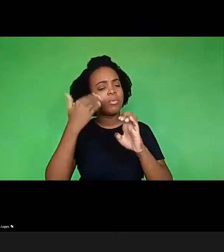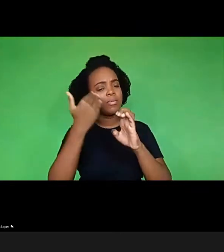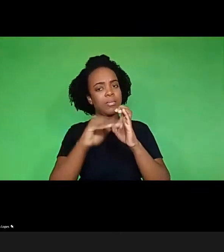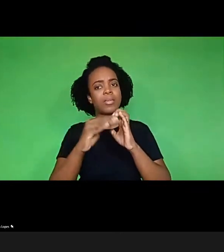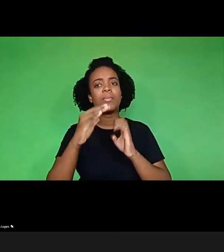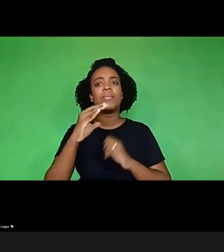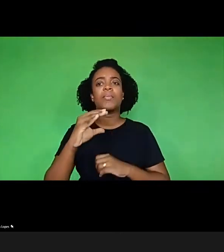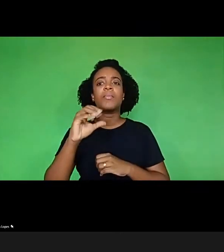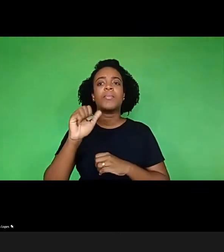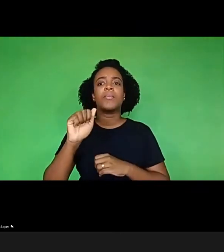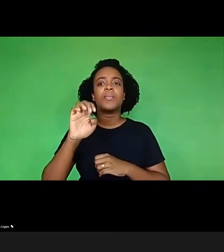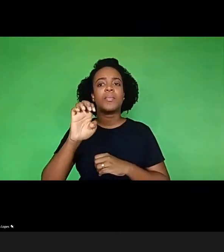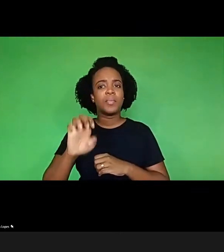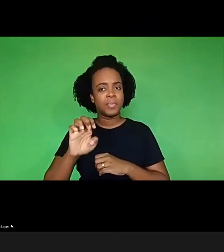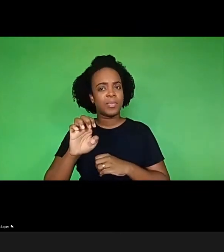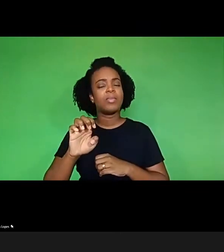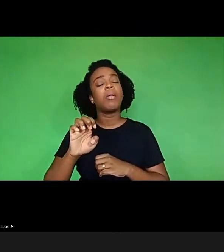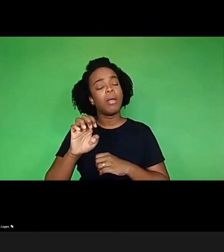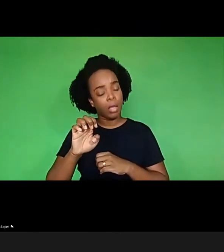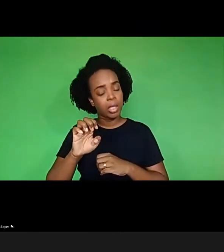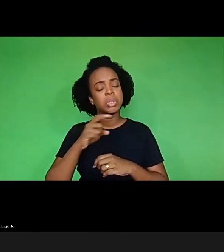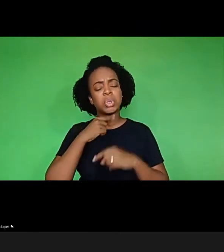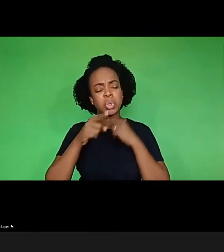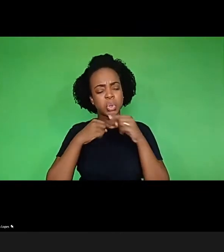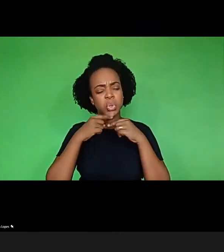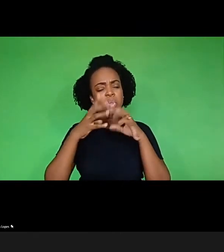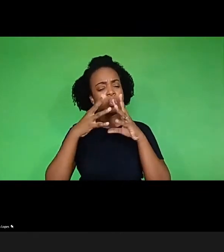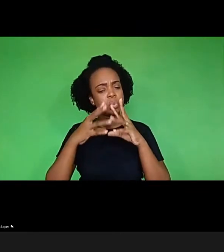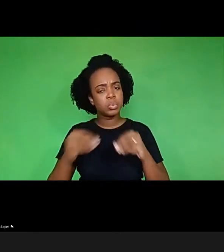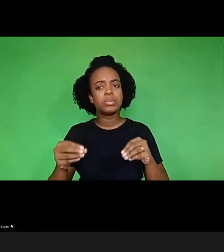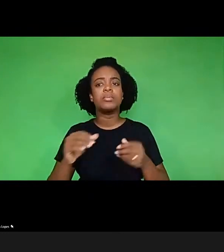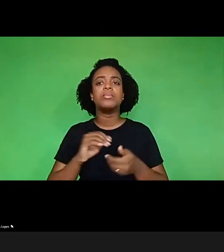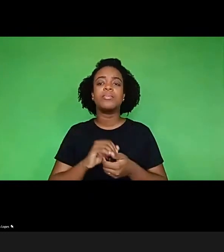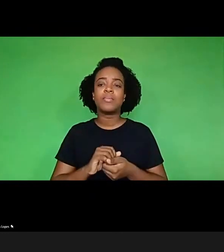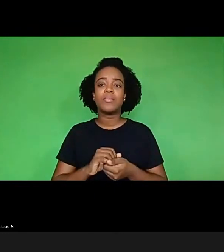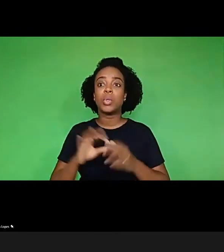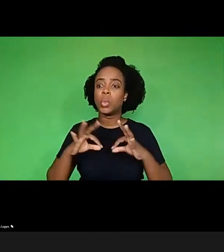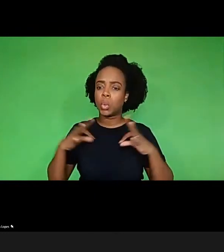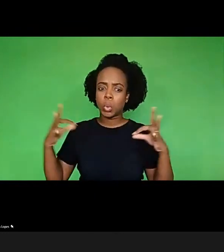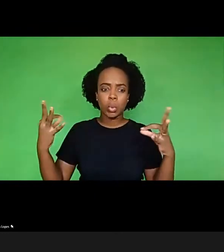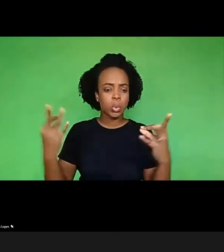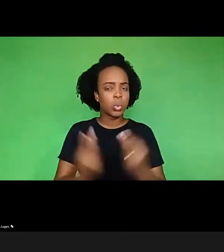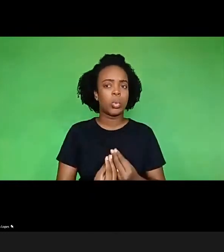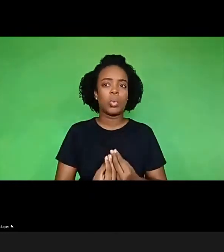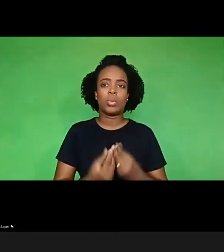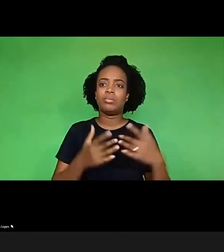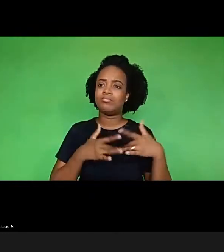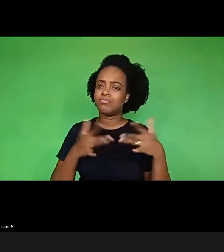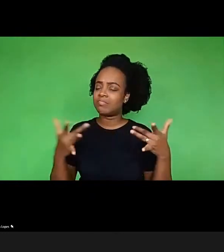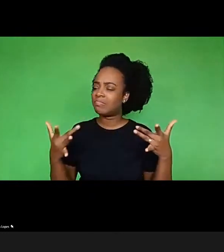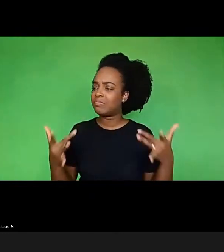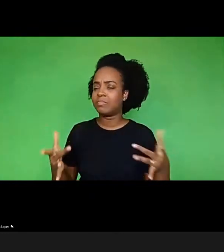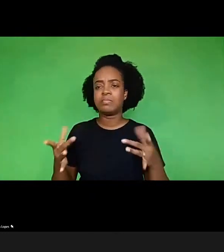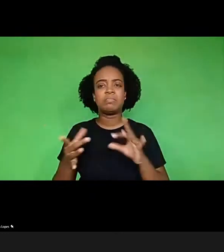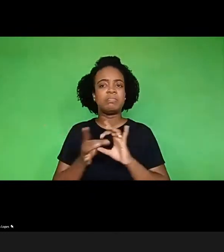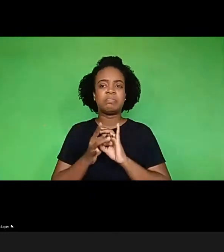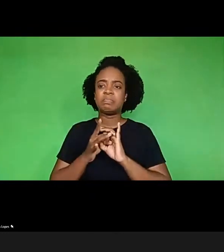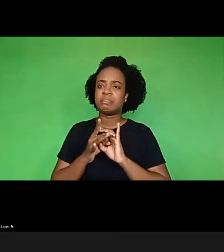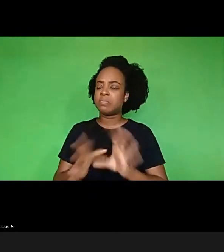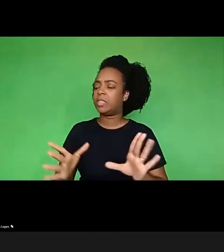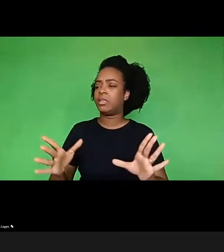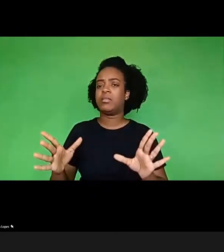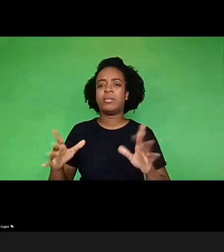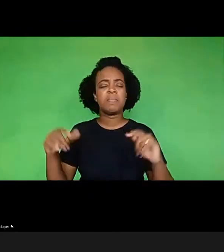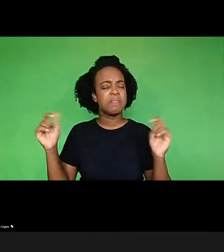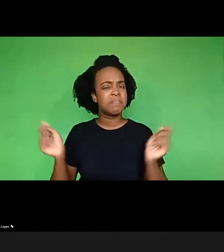tirar essas dúvidas em relação ao auxílio. Nós estamos todos à disposição, tá? E aí pode